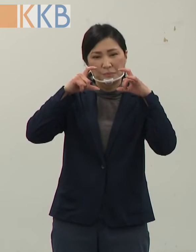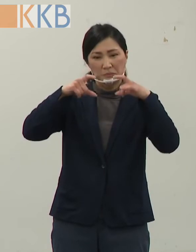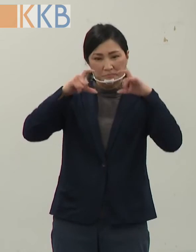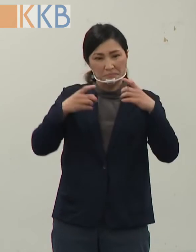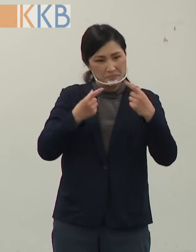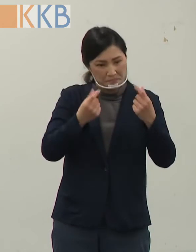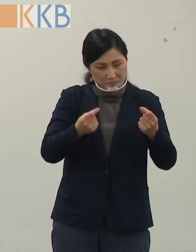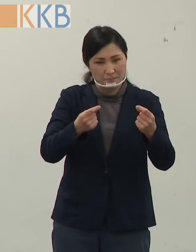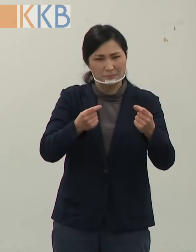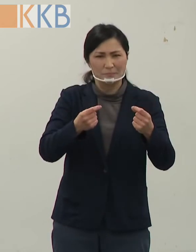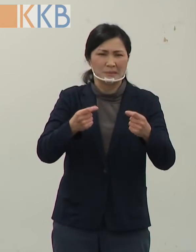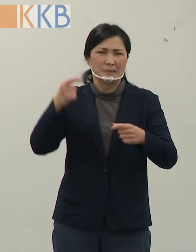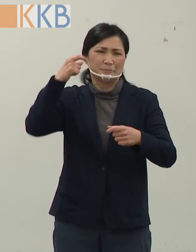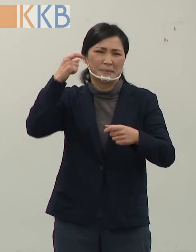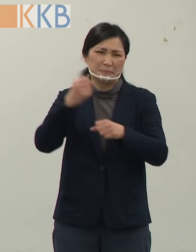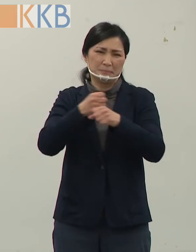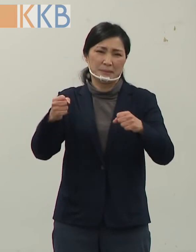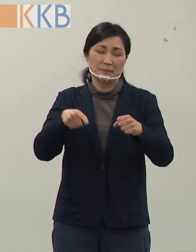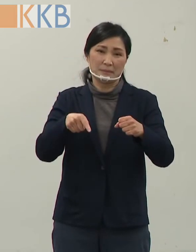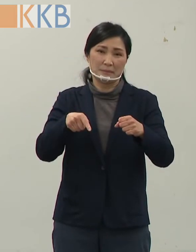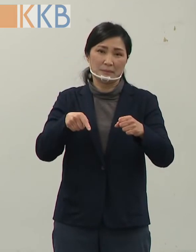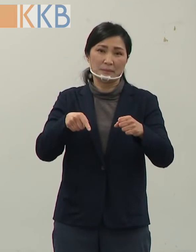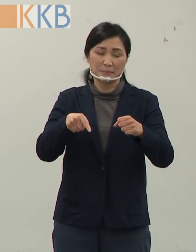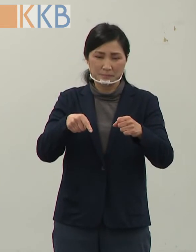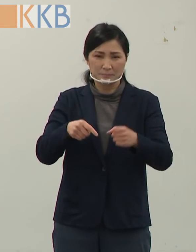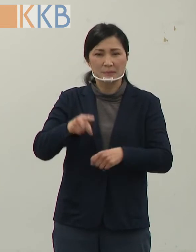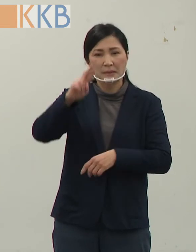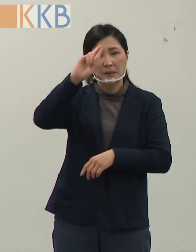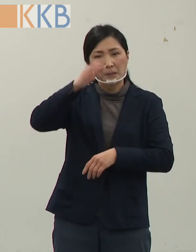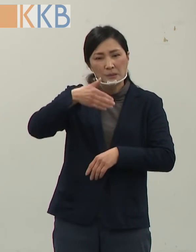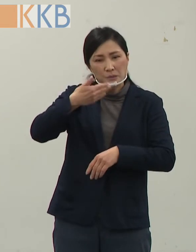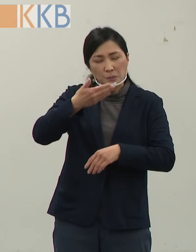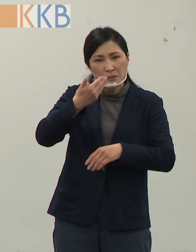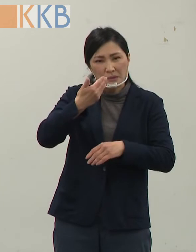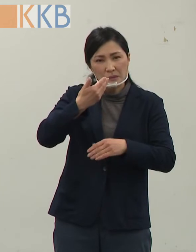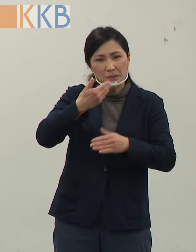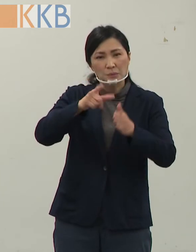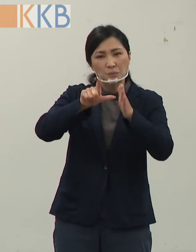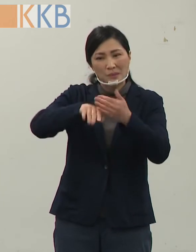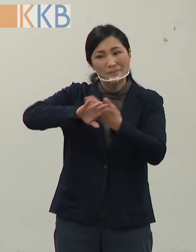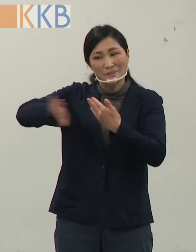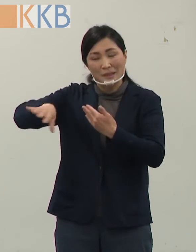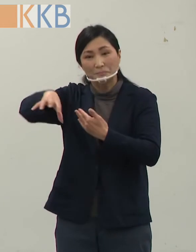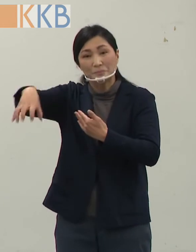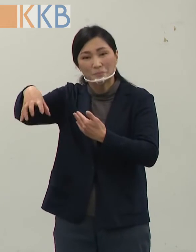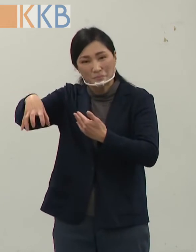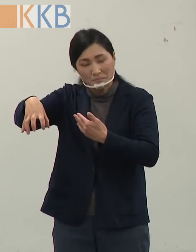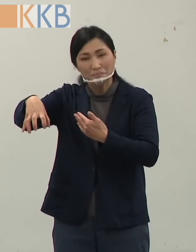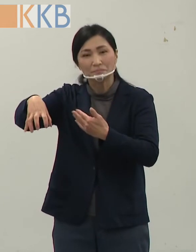しいということでございますので、食事の場面以外でも不十分だったというふうに聞いております。